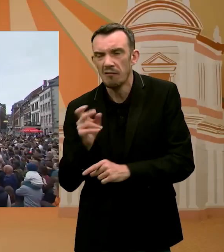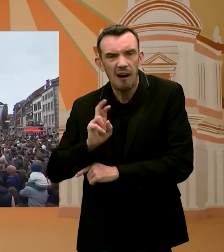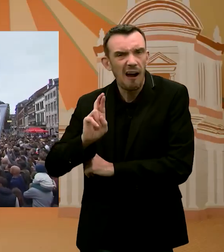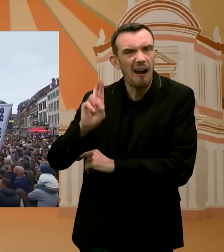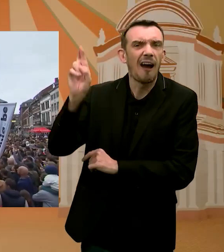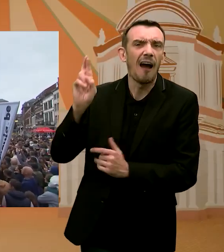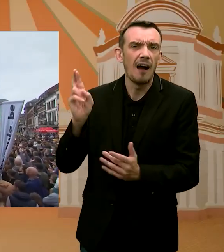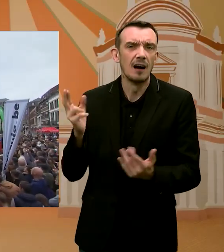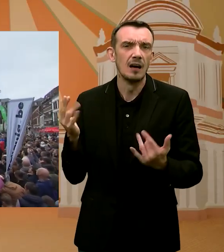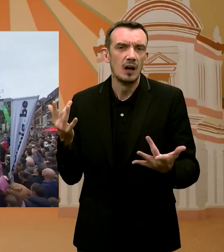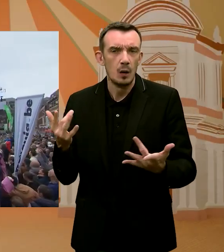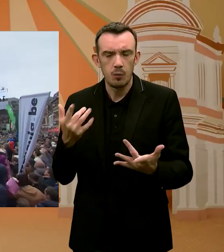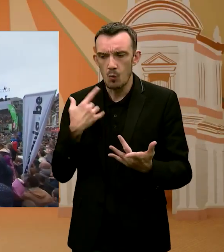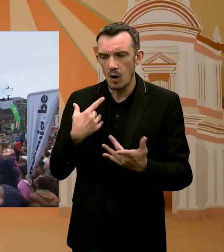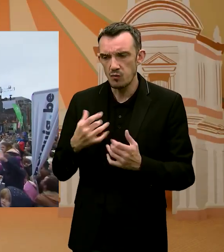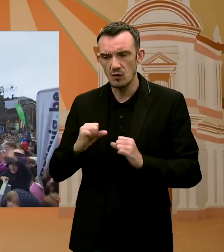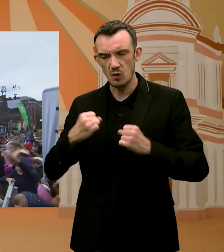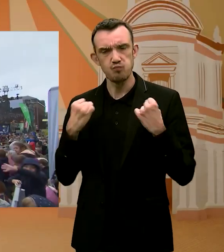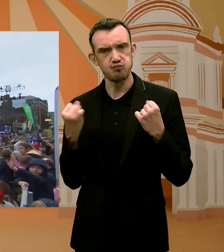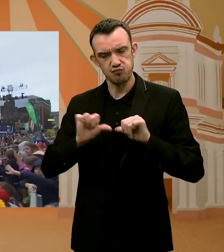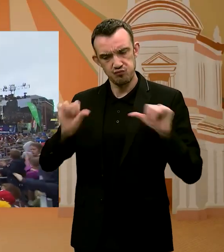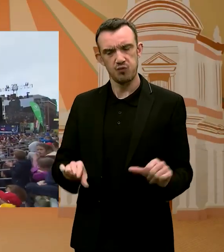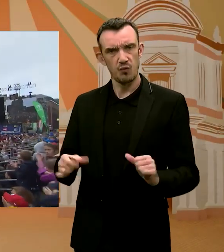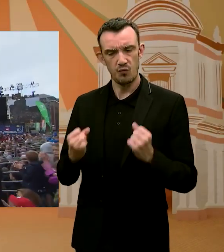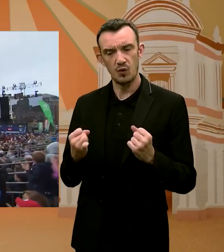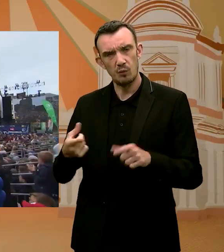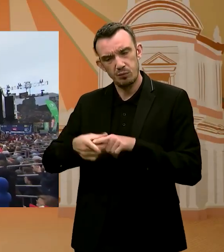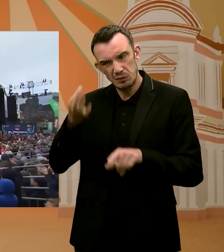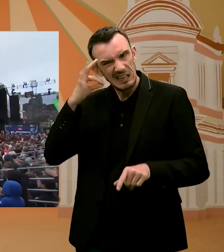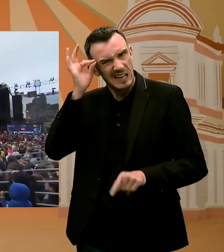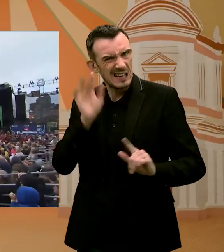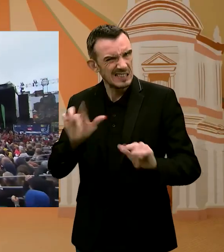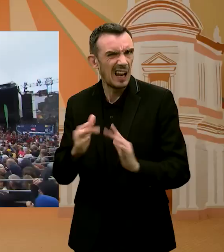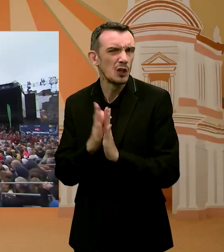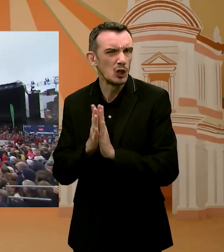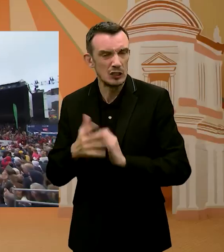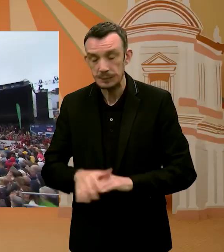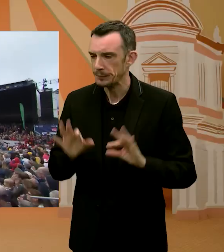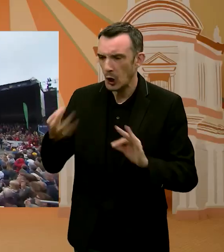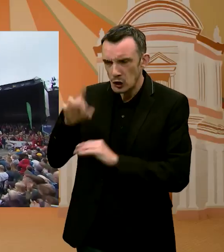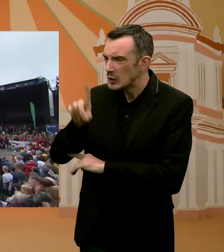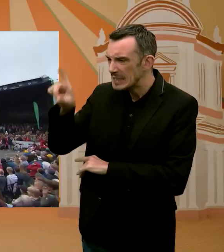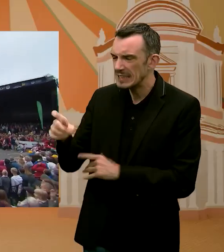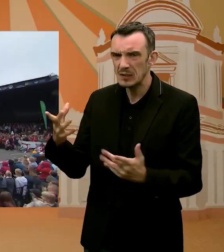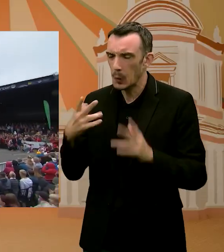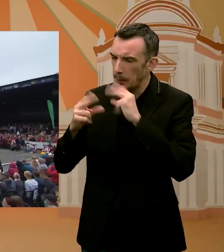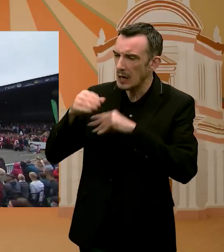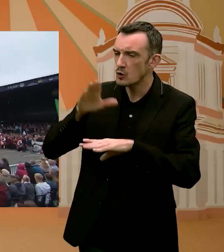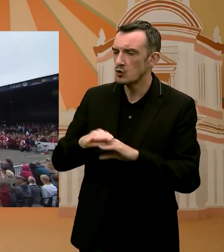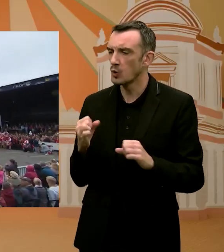c'est quand même une énorme prise de risque. Et tant qu'on parle des coups, est-ce que c'est codifié? Est-ce que tous les coups